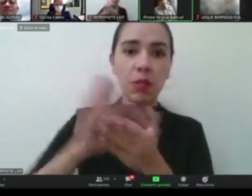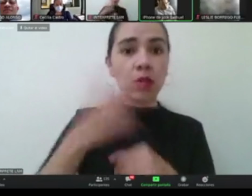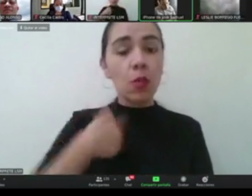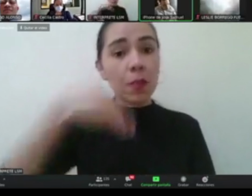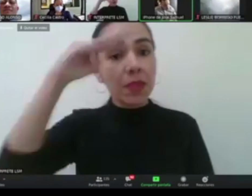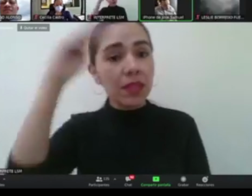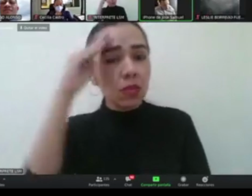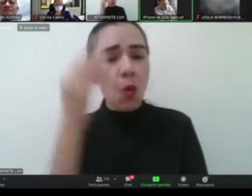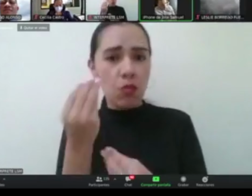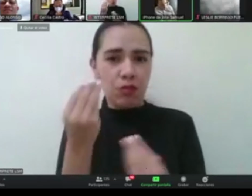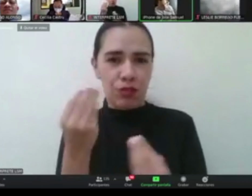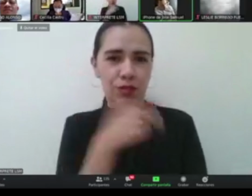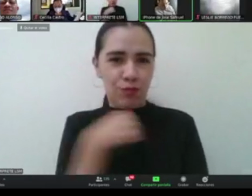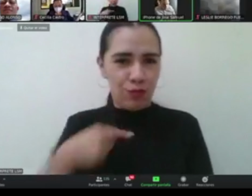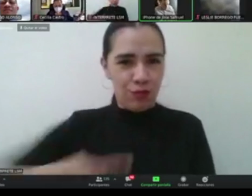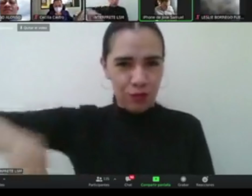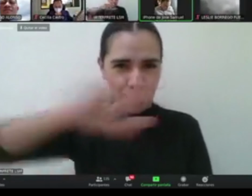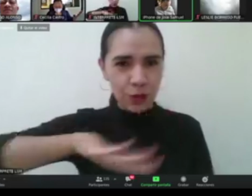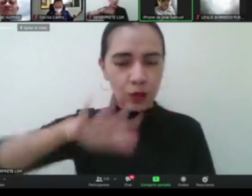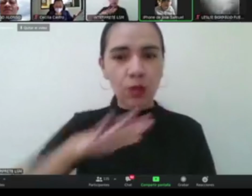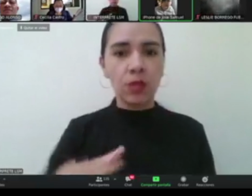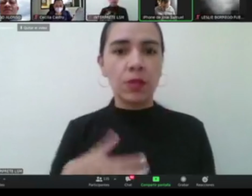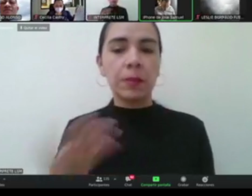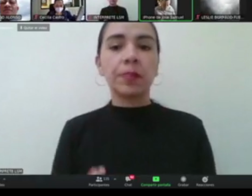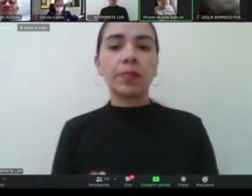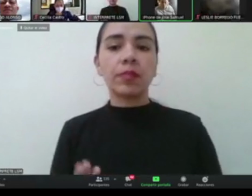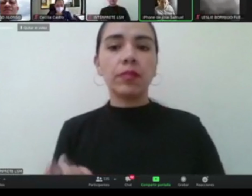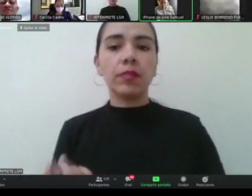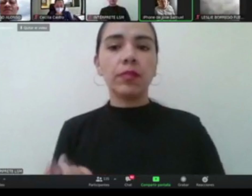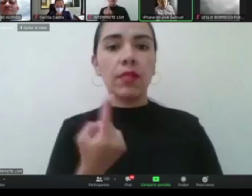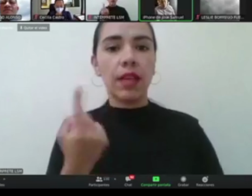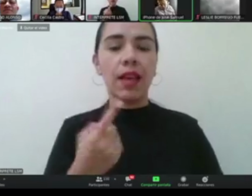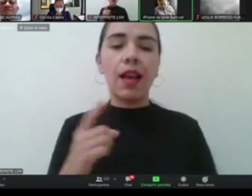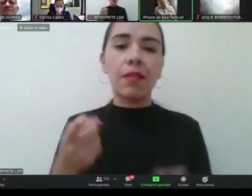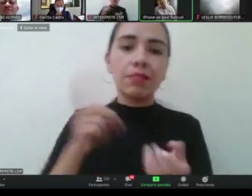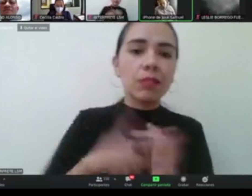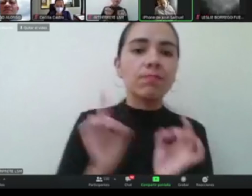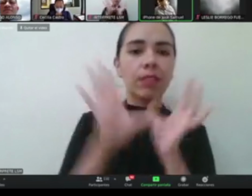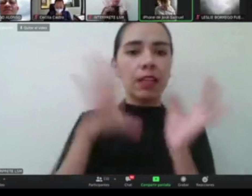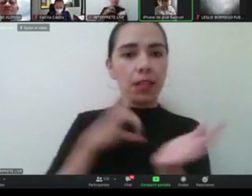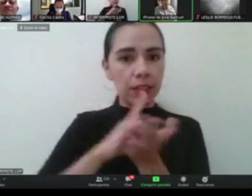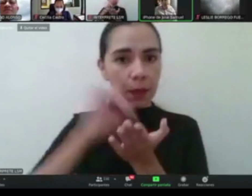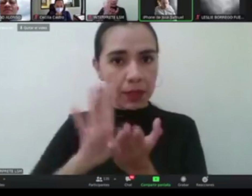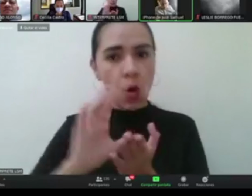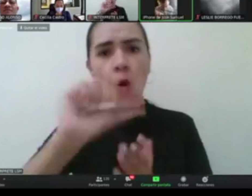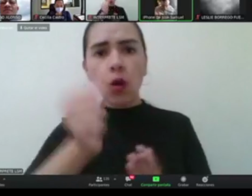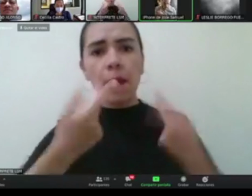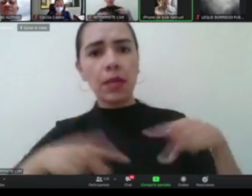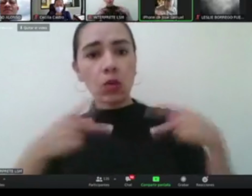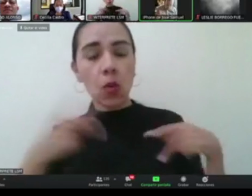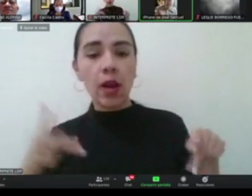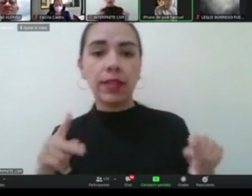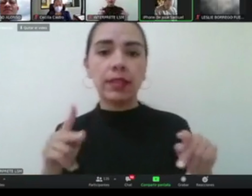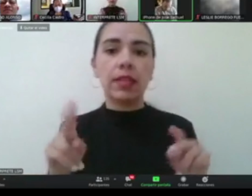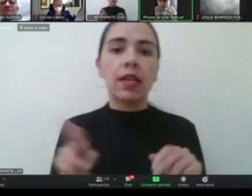que muchos de nosotros que presentamos alguna situación de discapacidad y otras personas que son denominadas